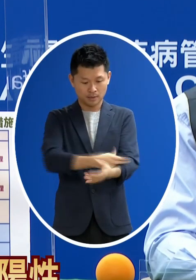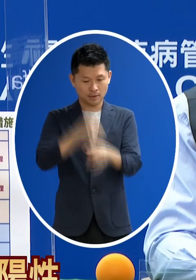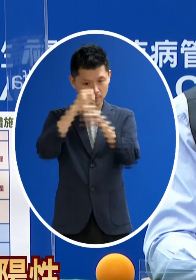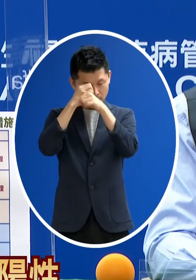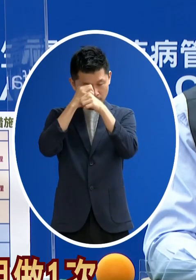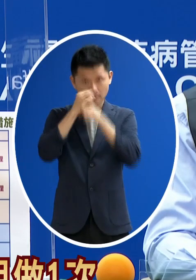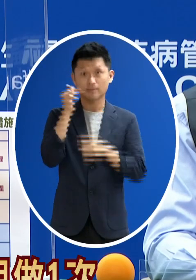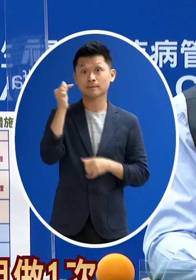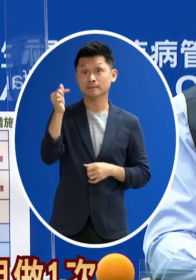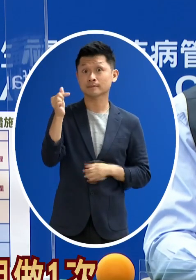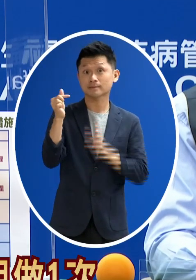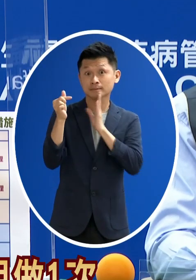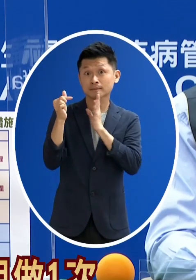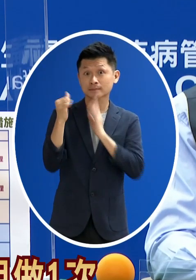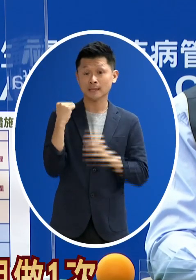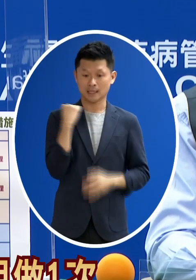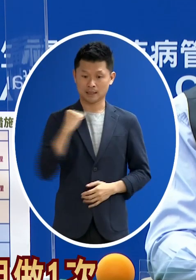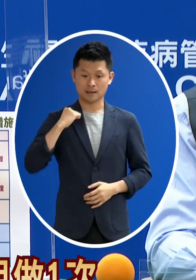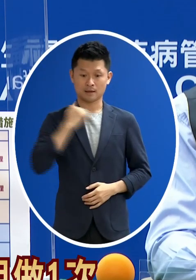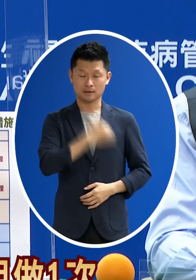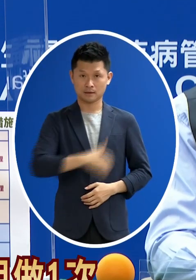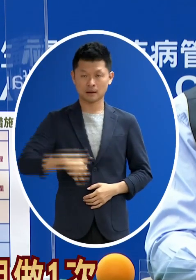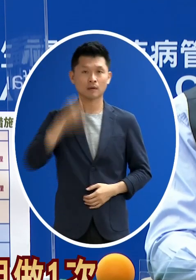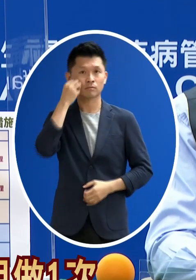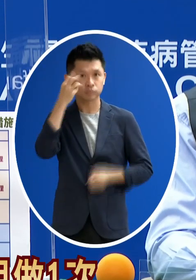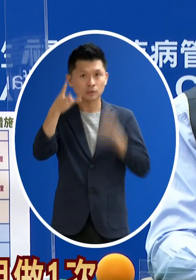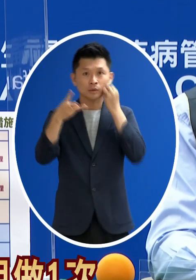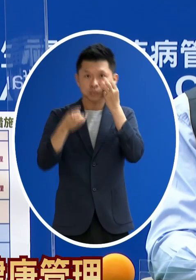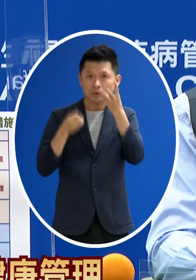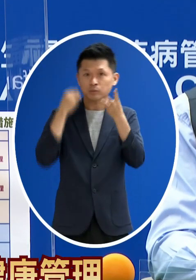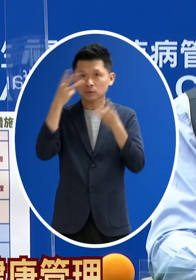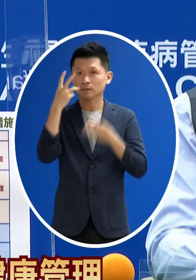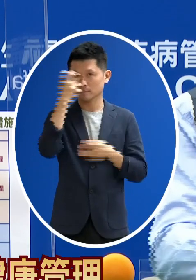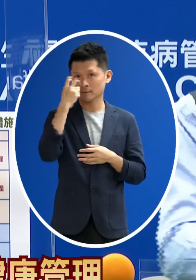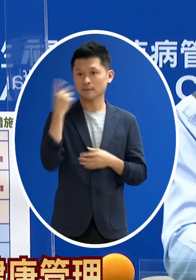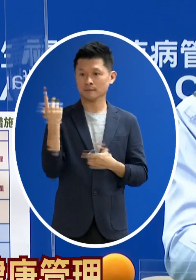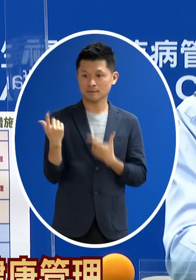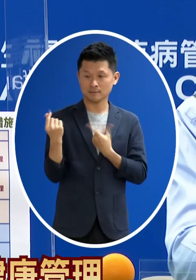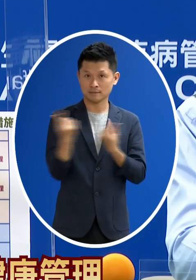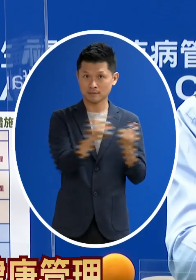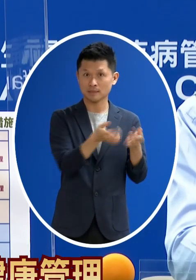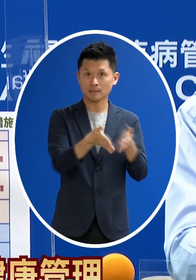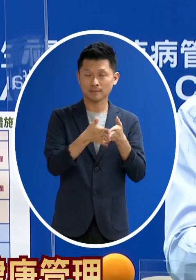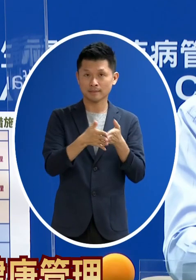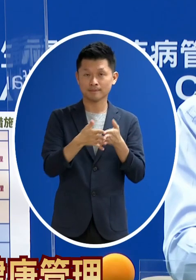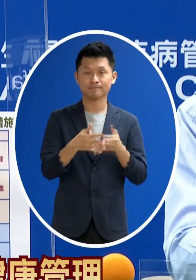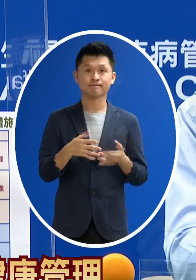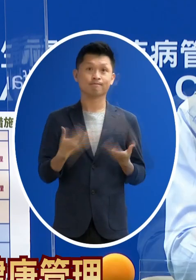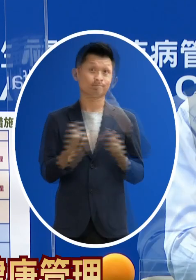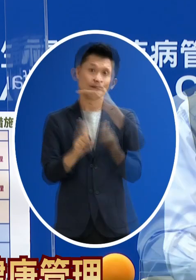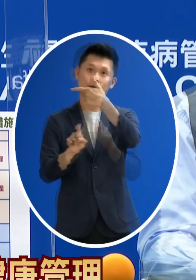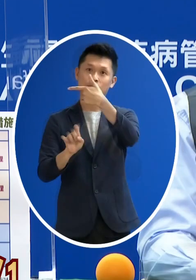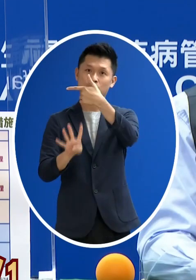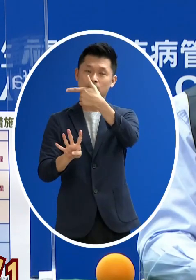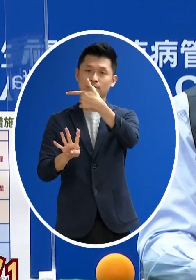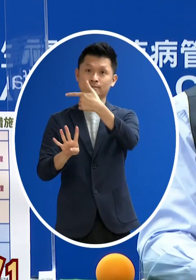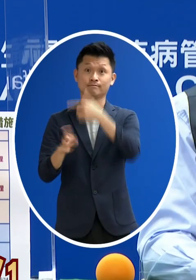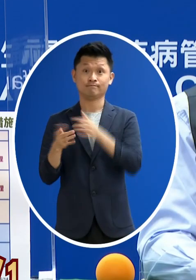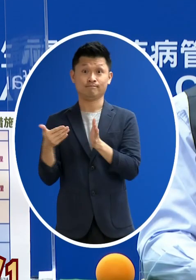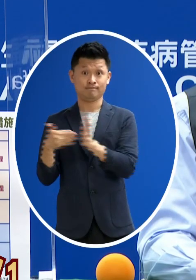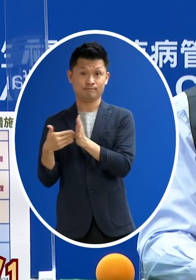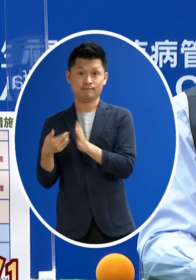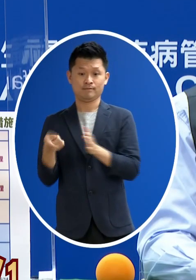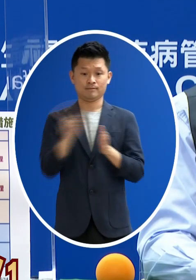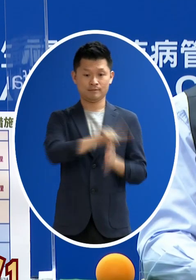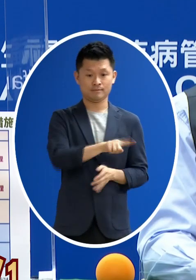阳性。那抗体检测要每3个月做一次，那就有采用7天的自主健康管理。然后接下来